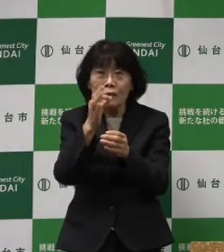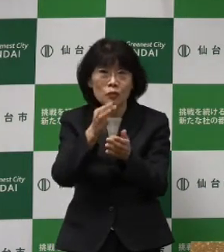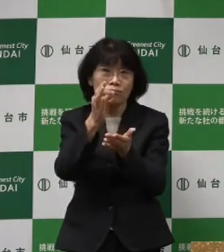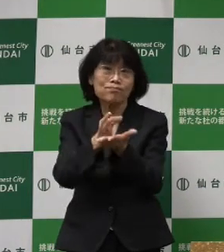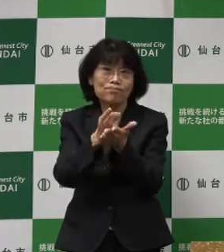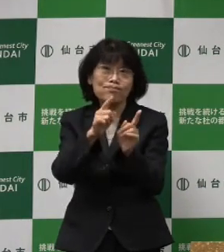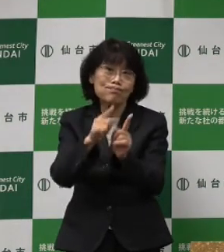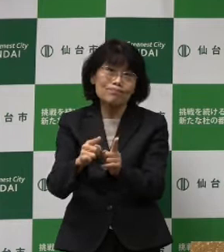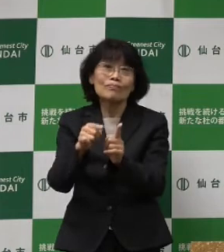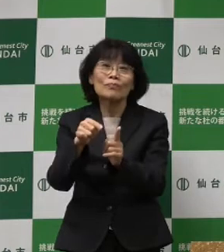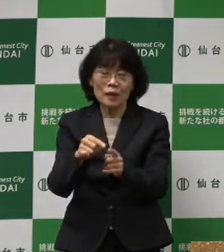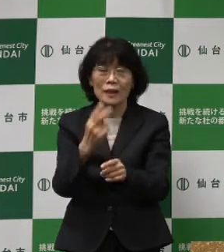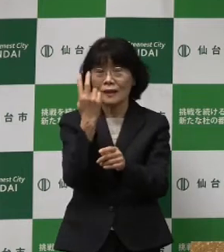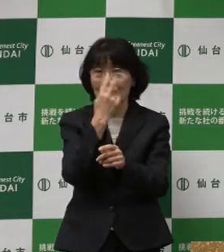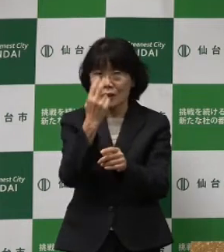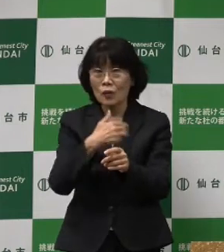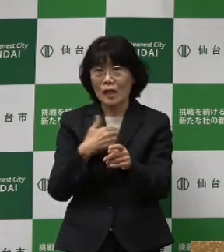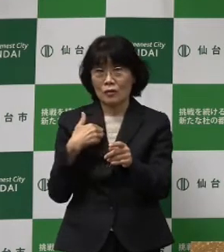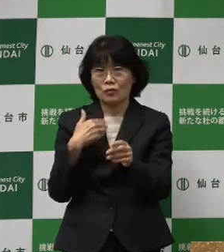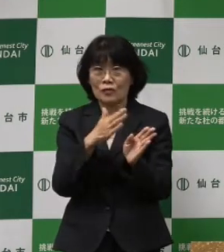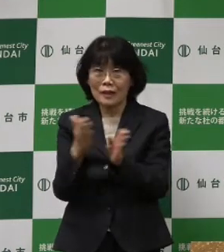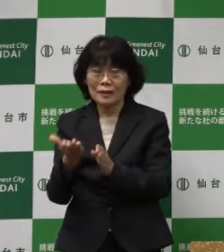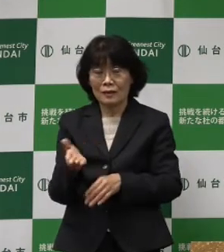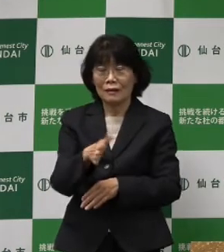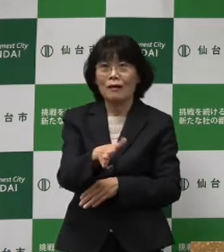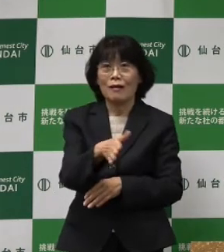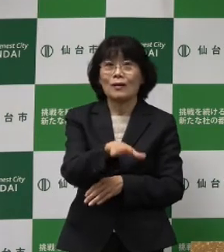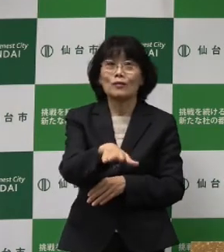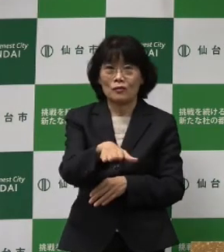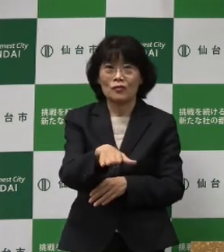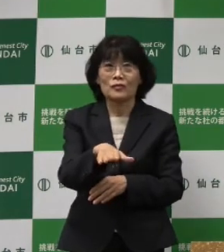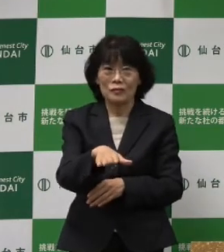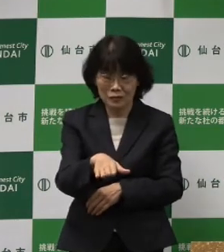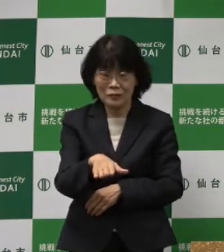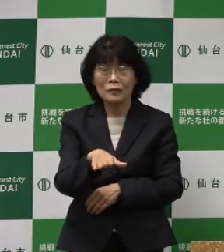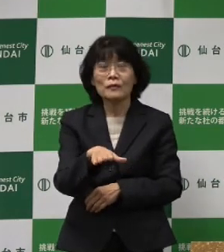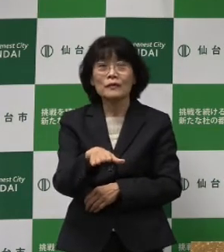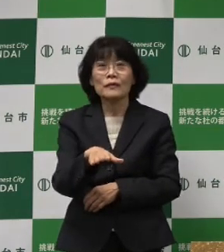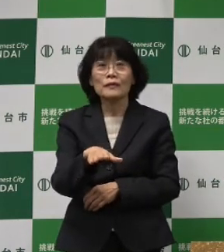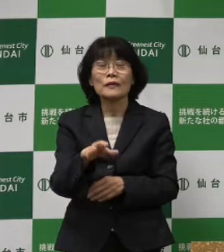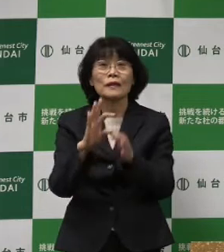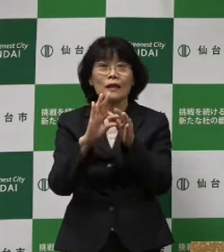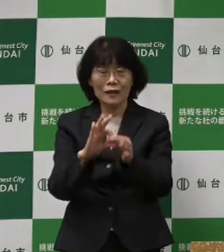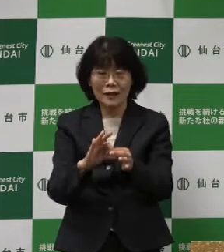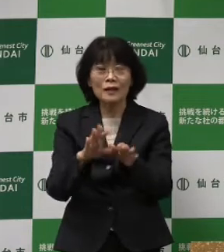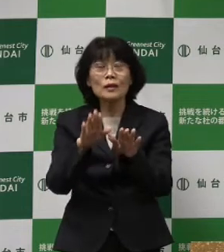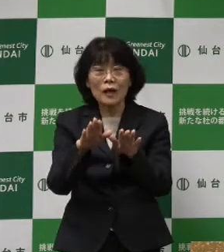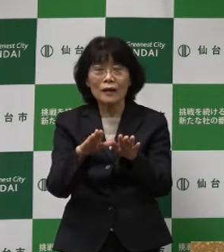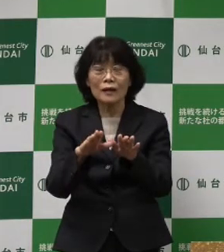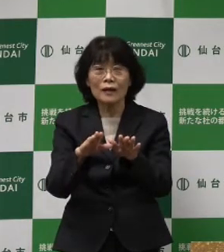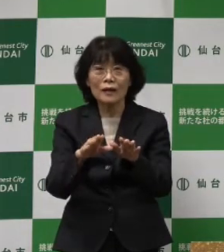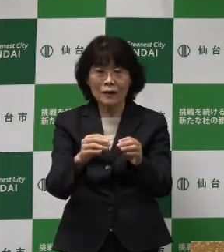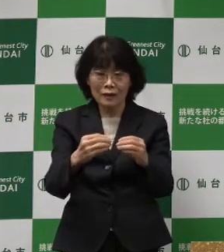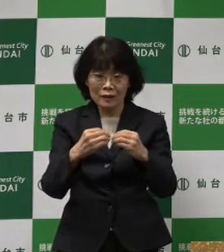況も作ったところでして、そういう意味ではですね、何でしょう、感染をし